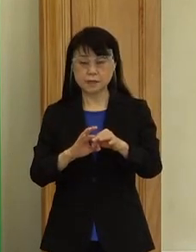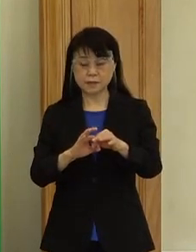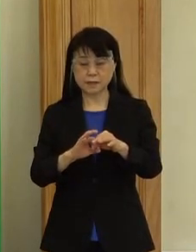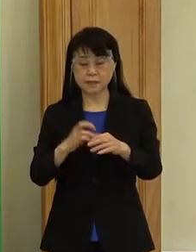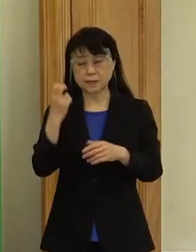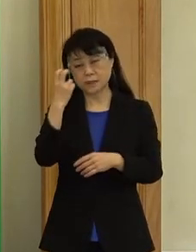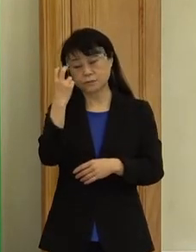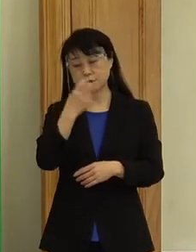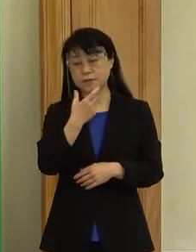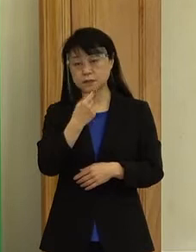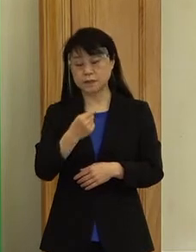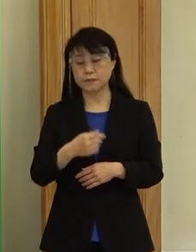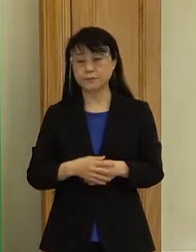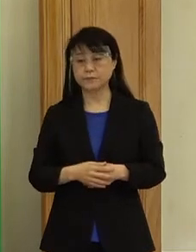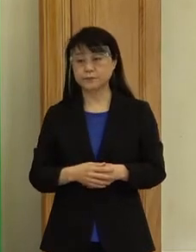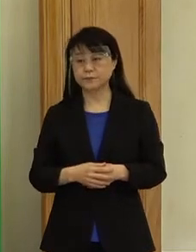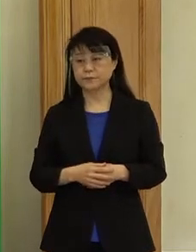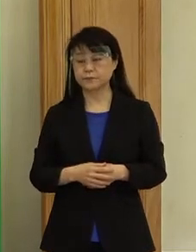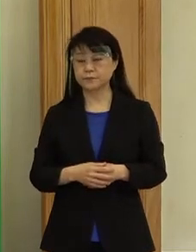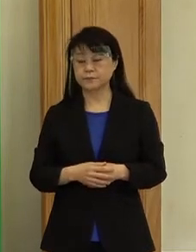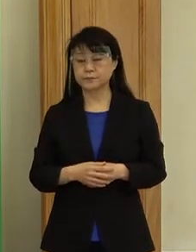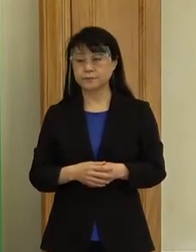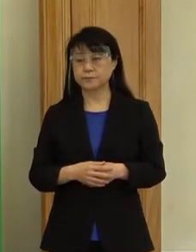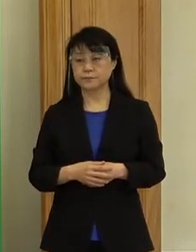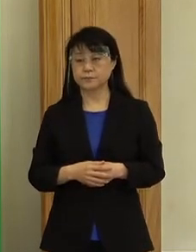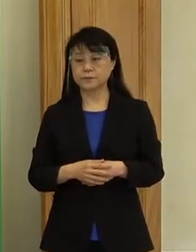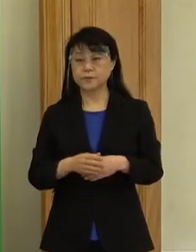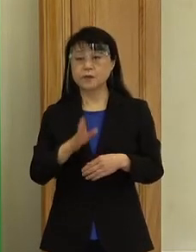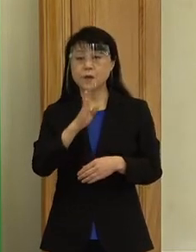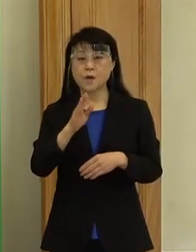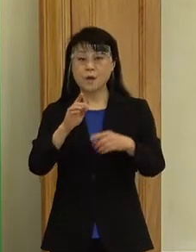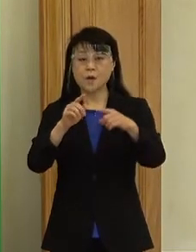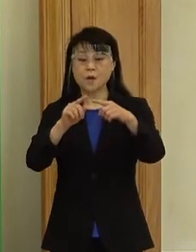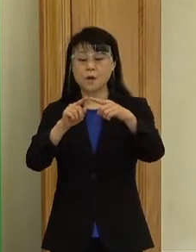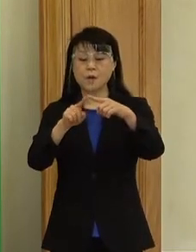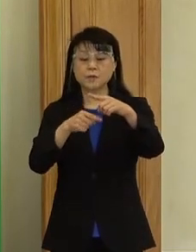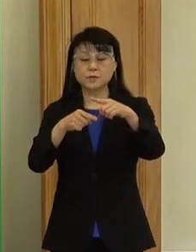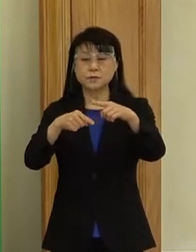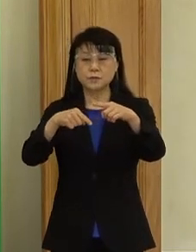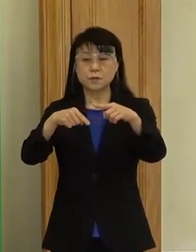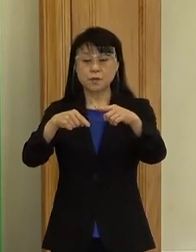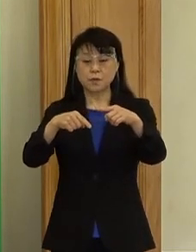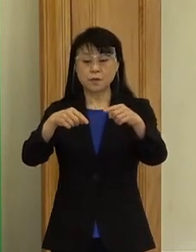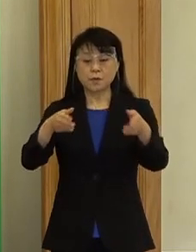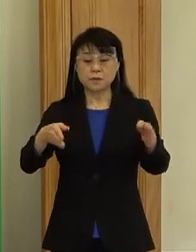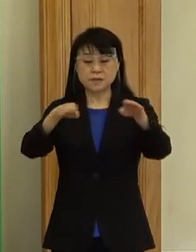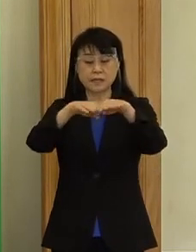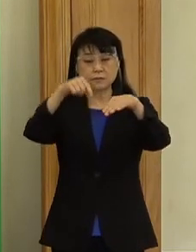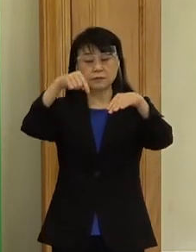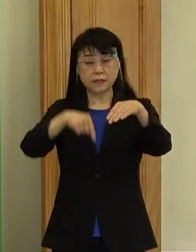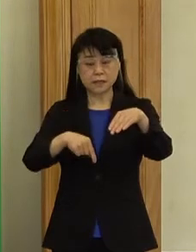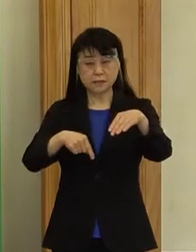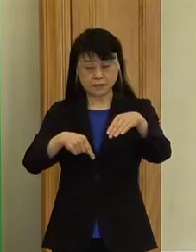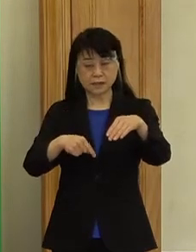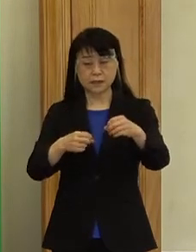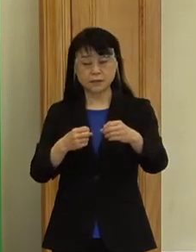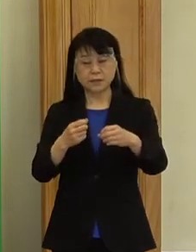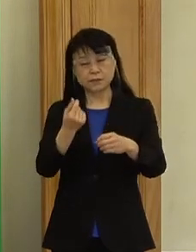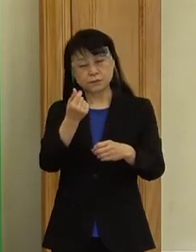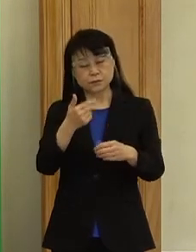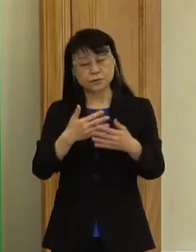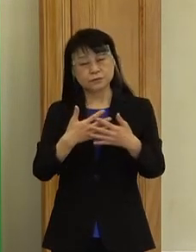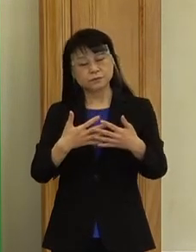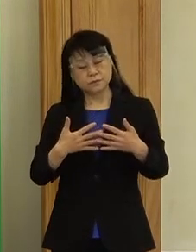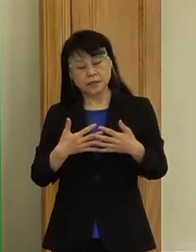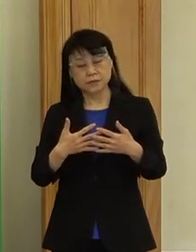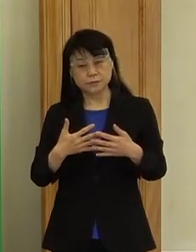認なんですけれども、今要するに本庁舎の中で今ちょっと少し緩んでますって話というような認識でいらっしゃる